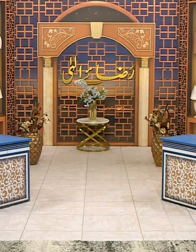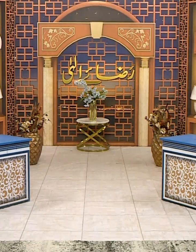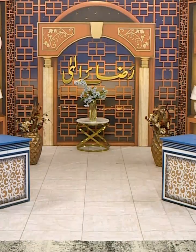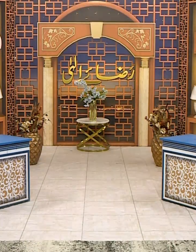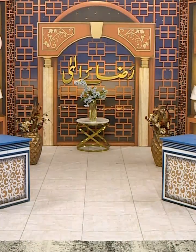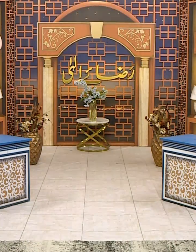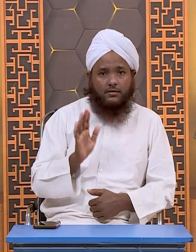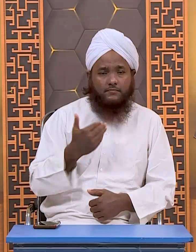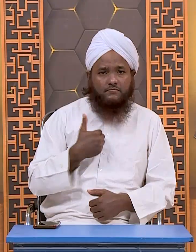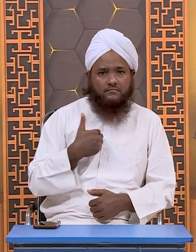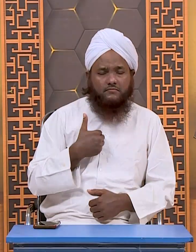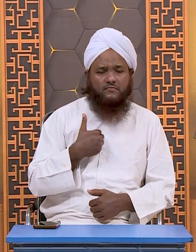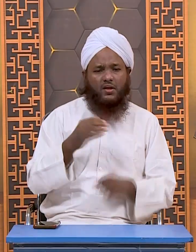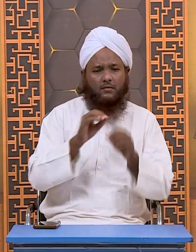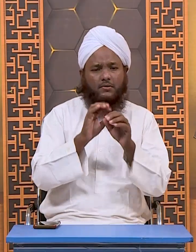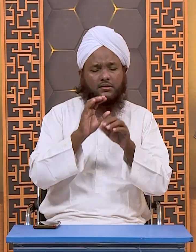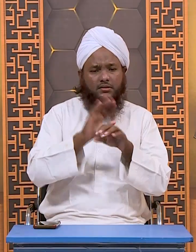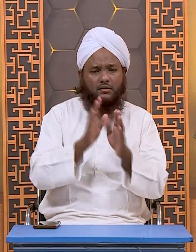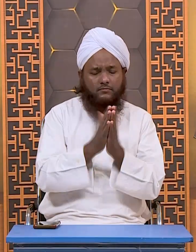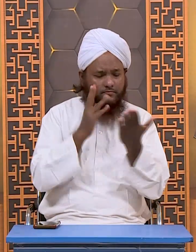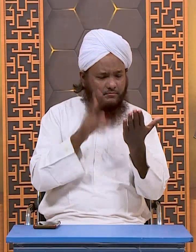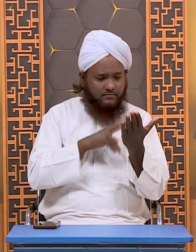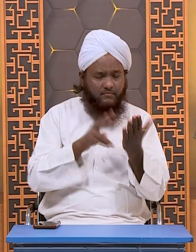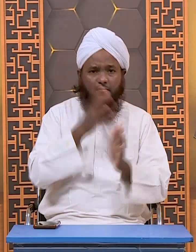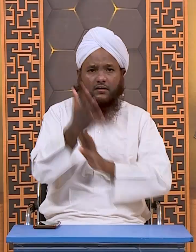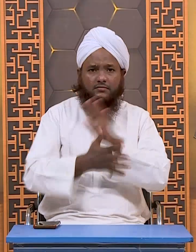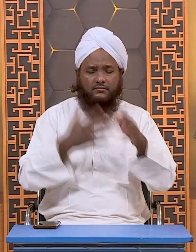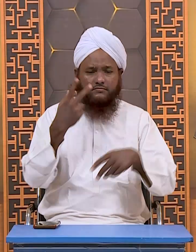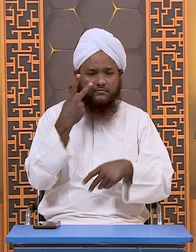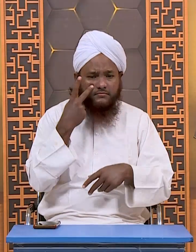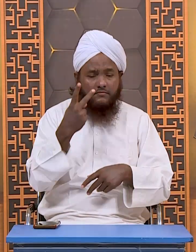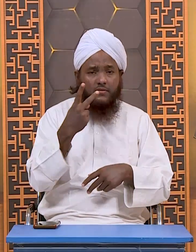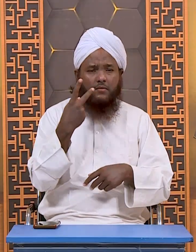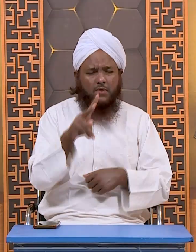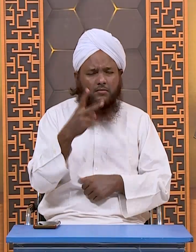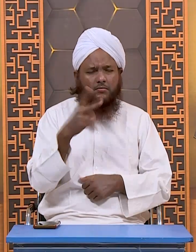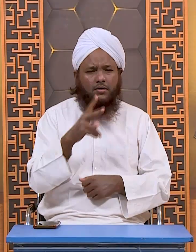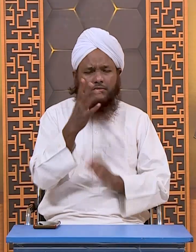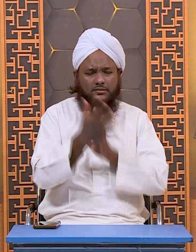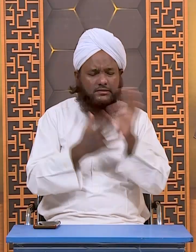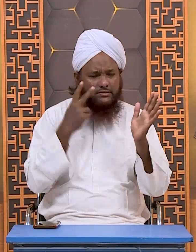کیا جائے، انہیں پڑھا جائے، انہیں سمجھا جائے اور پھر انہیں بار بار اپنے دل میں، دل و دماغ میں دہرایا